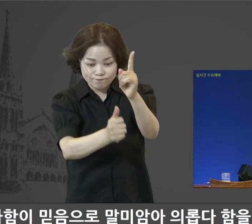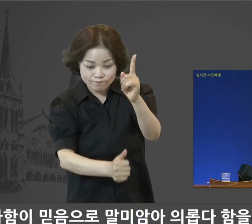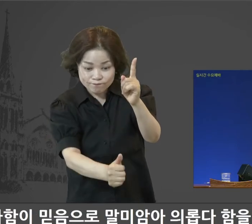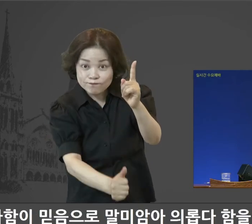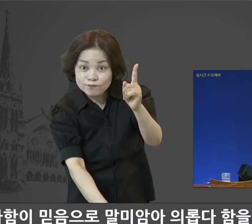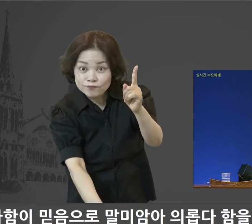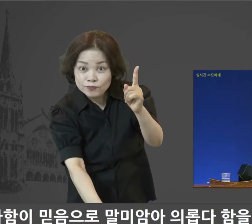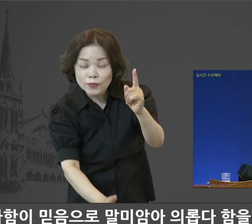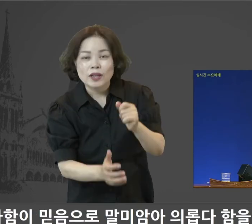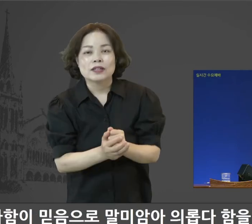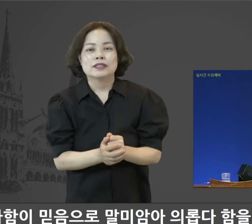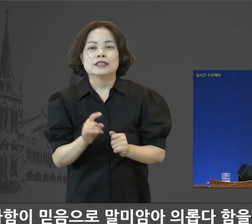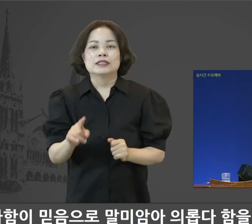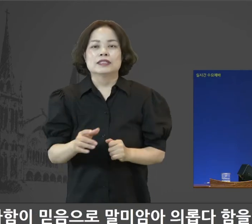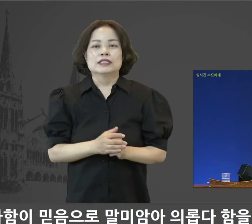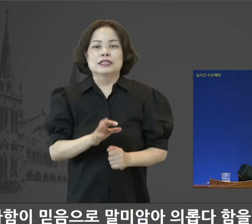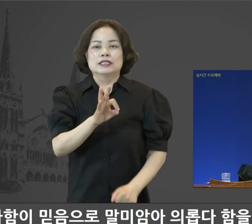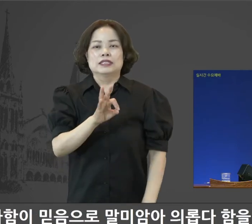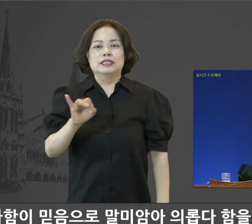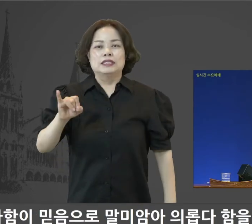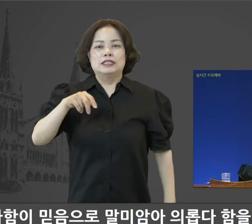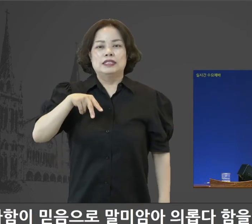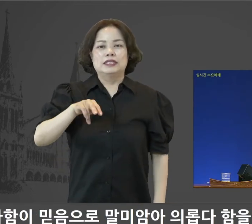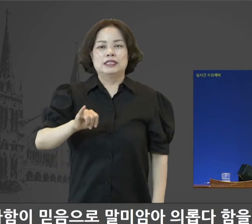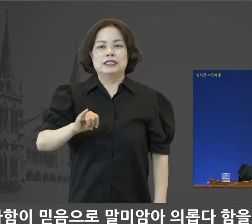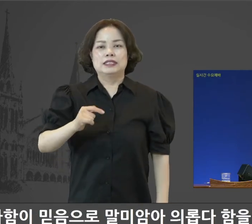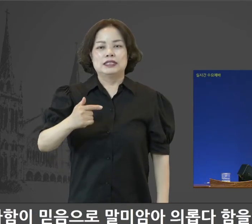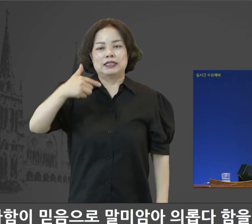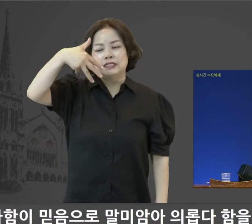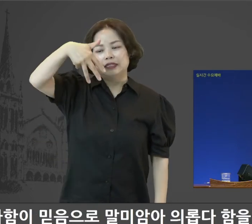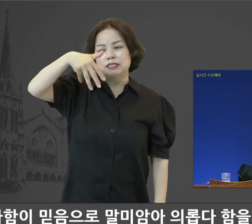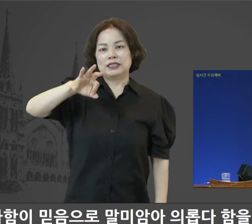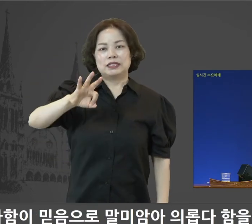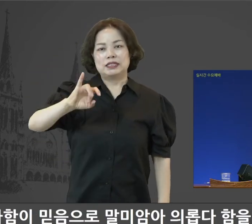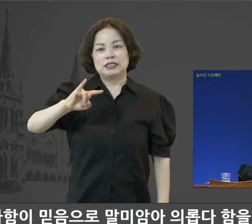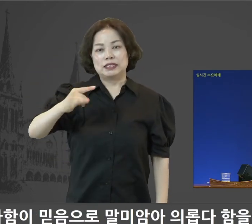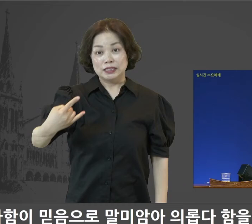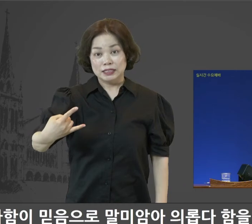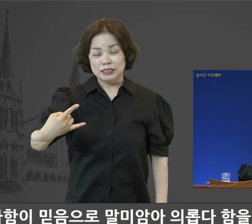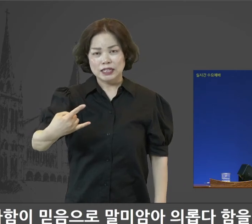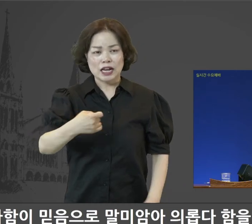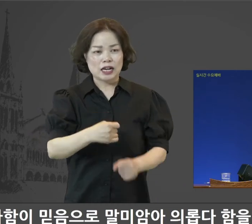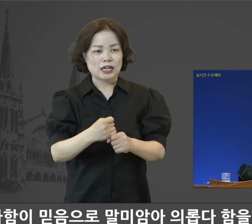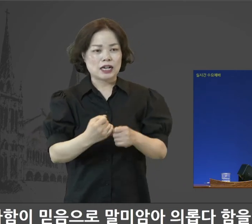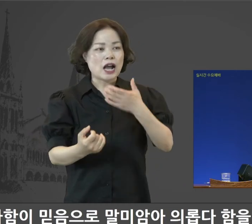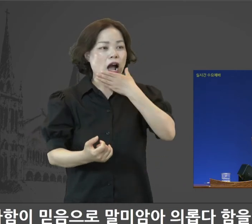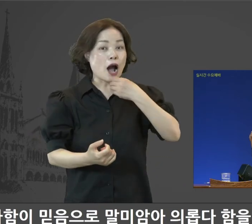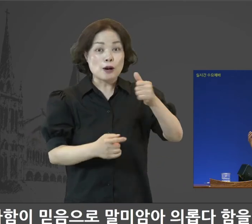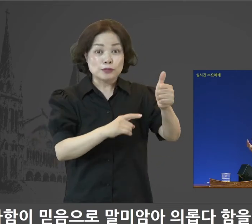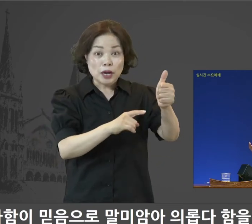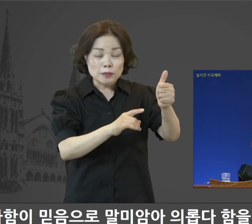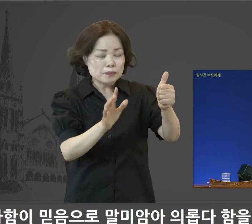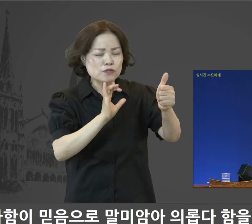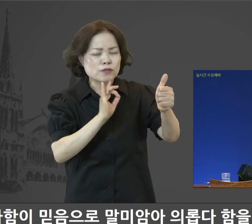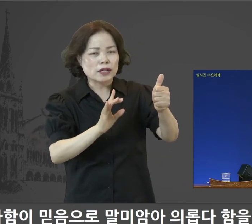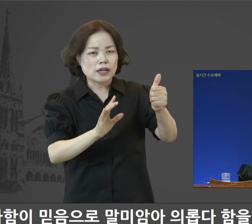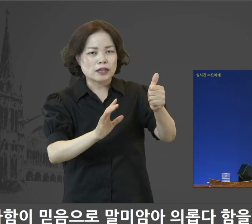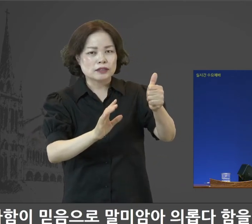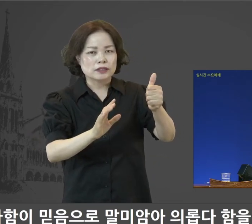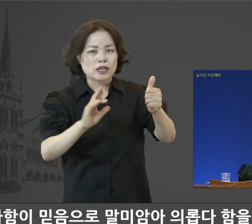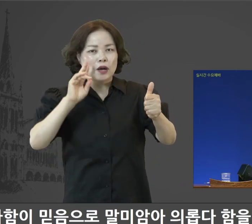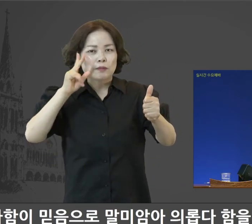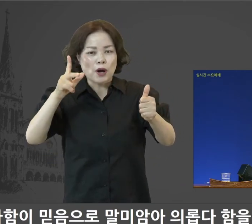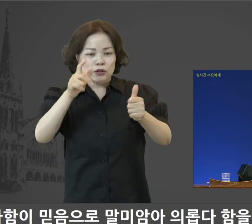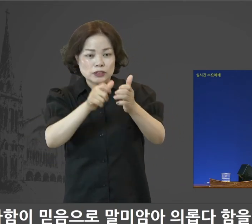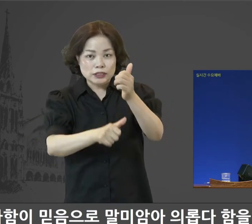그리고 그게 이신칭의 그 원리가 아브라함에게만 적용되는 것이 아니라 오고 오는 모든 세대, 바울이